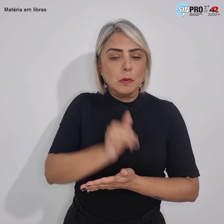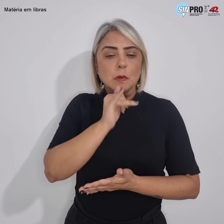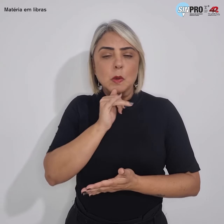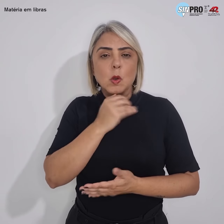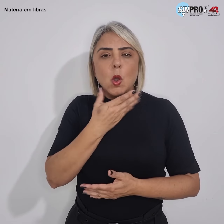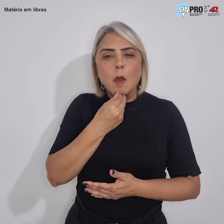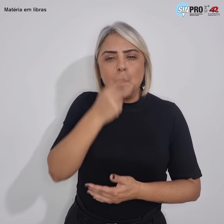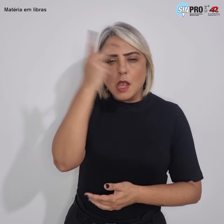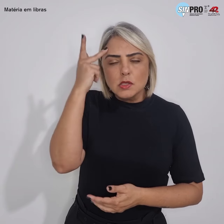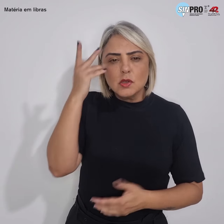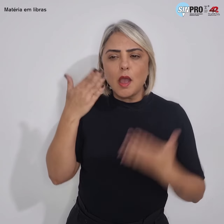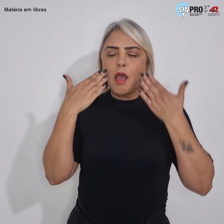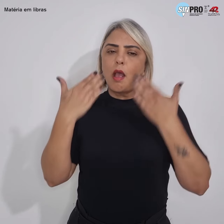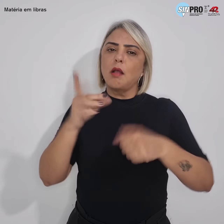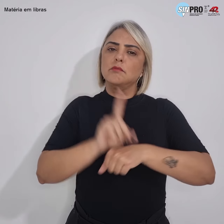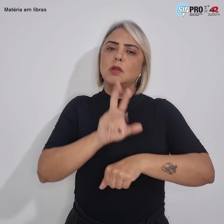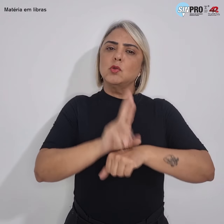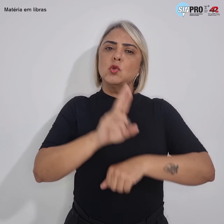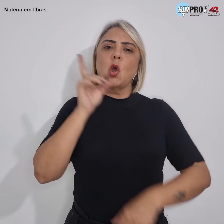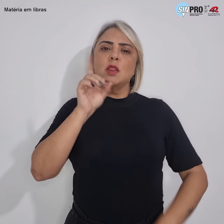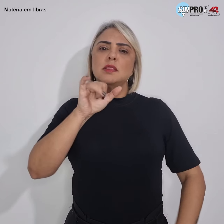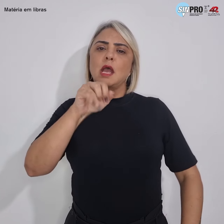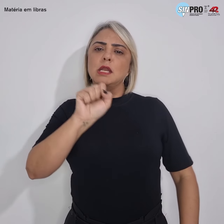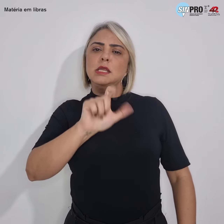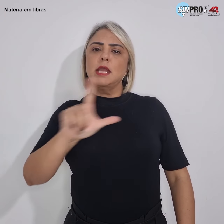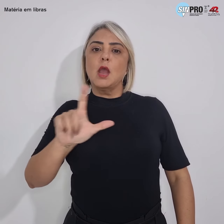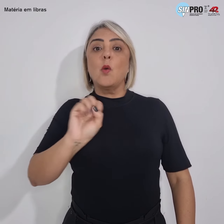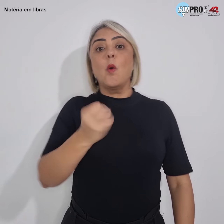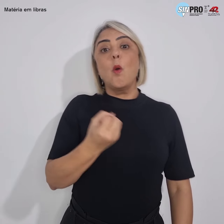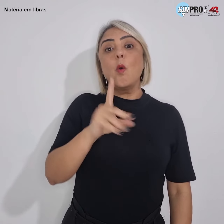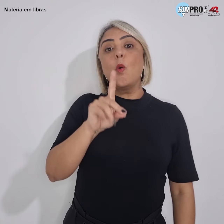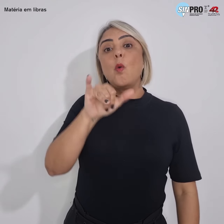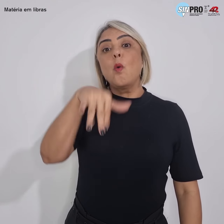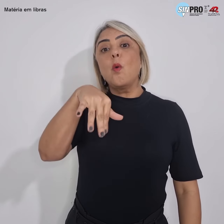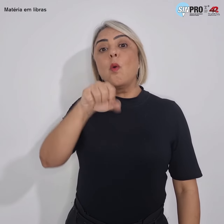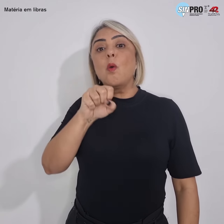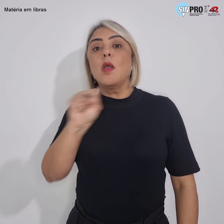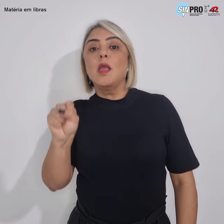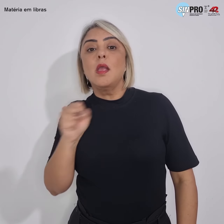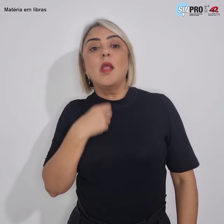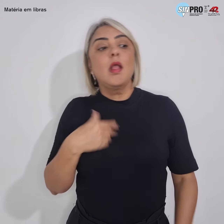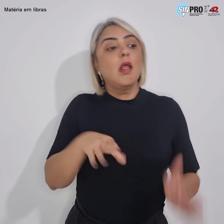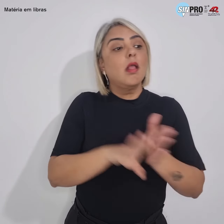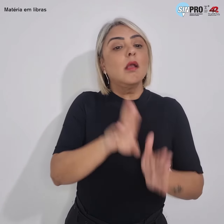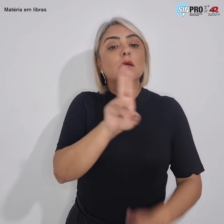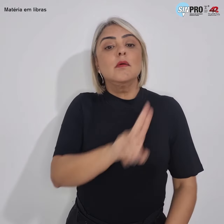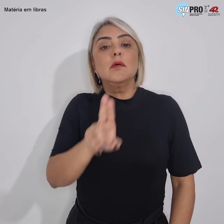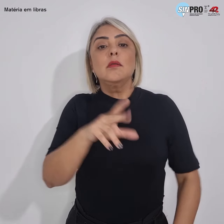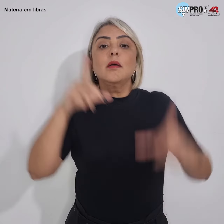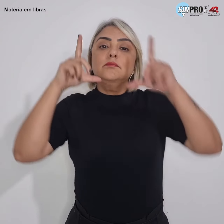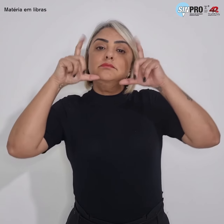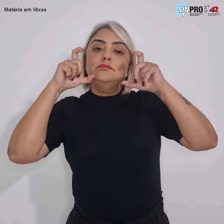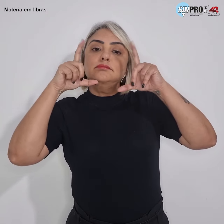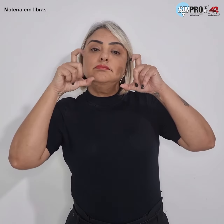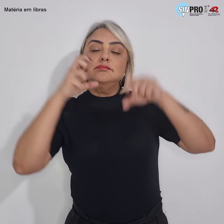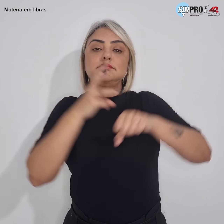o golpista se apresenta como Dr. Daniel ou Dr. Dimas e chega a utilizar em sua foto de perfil de